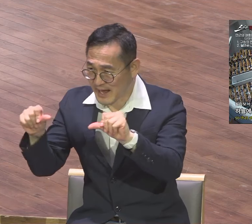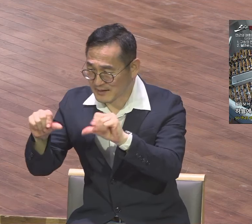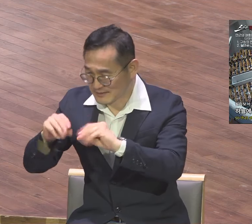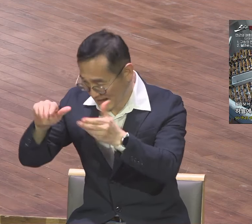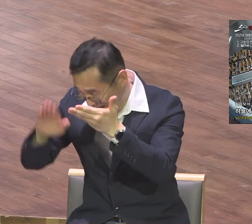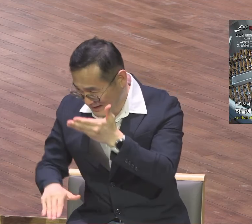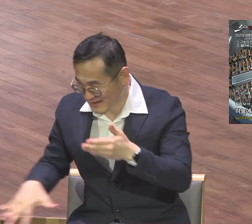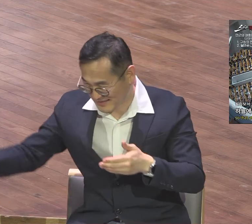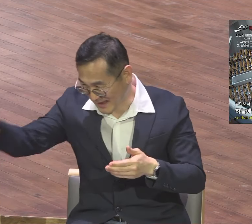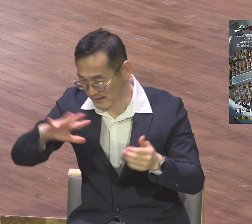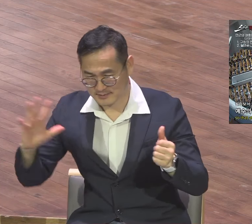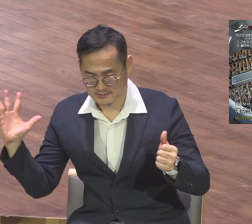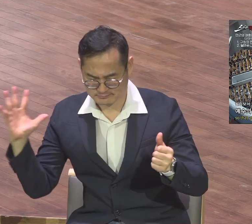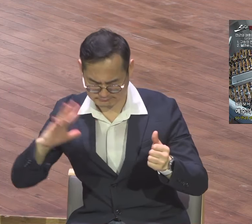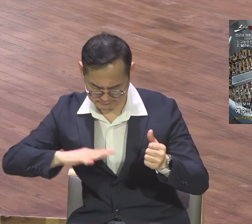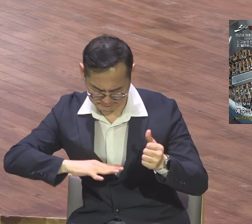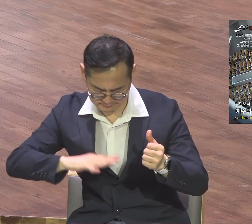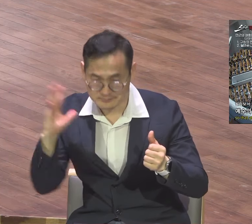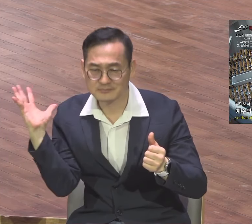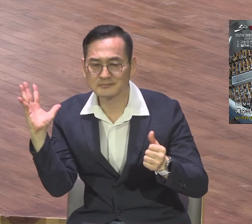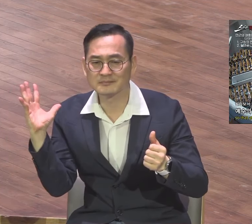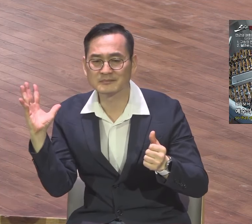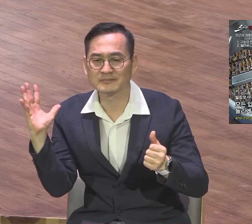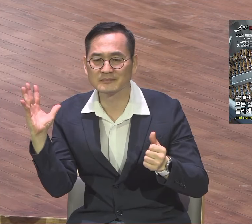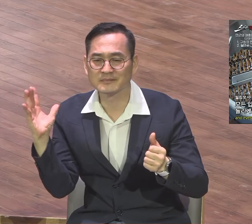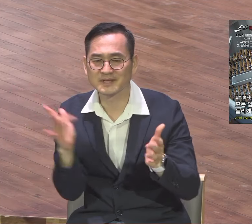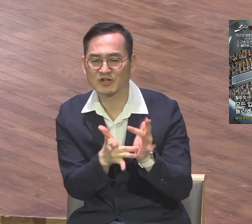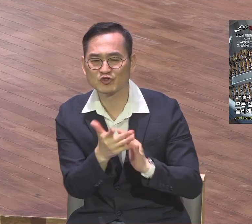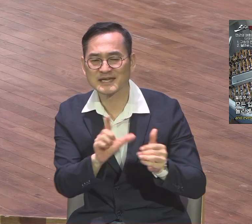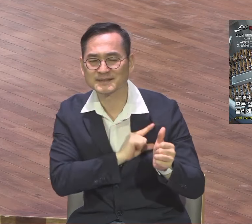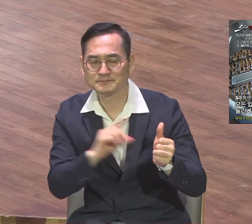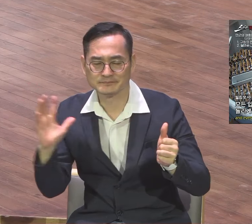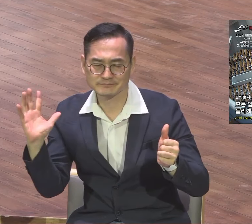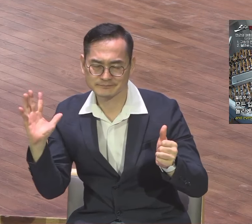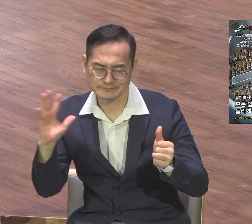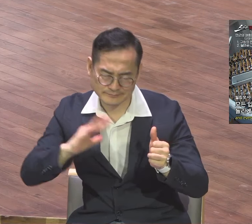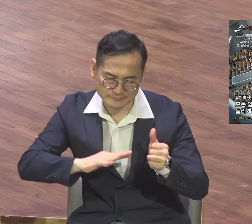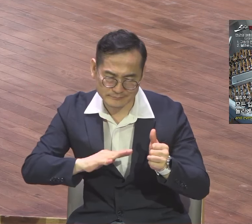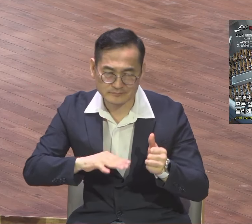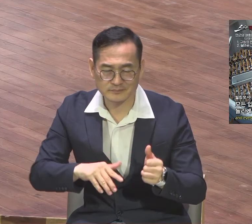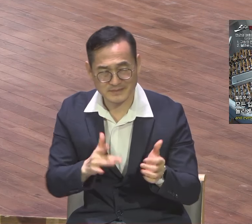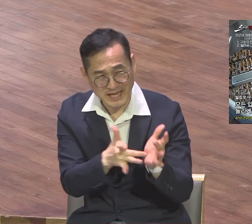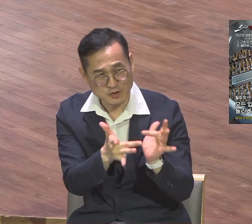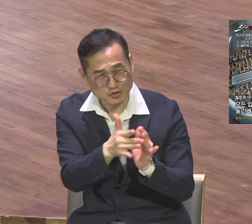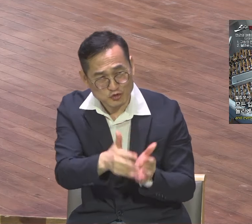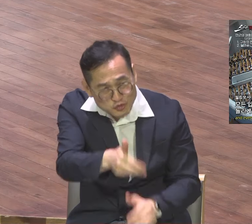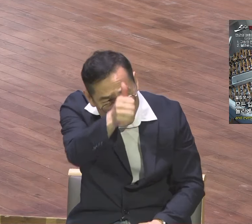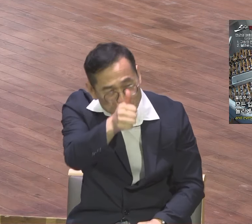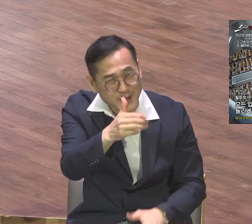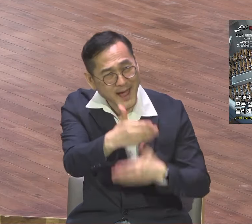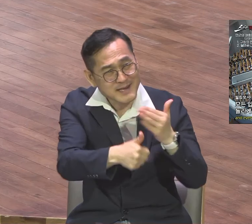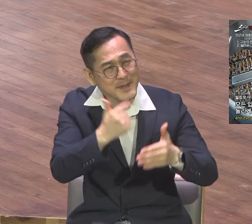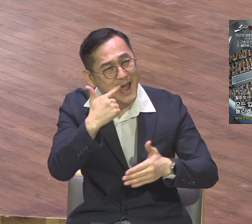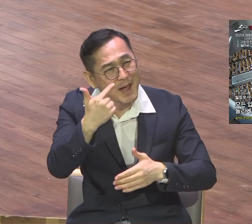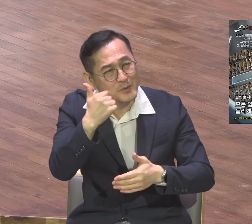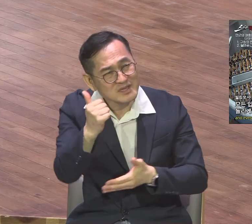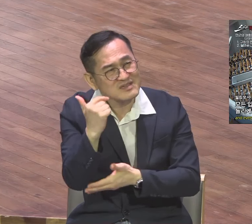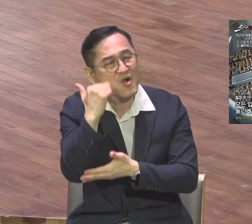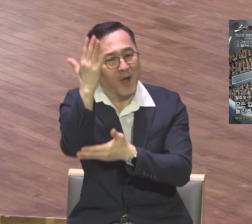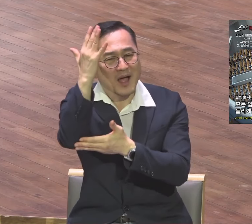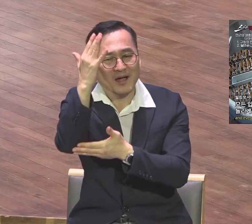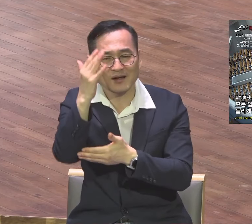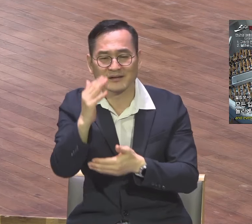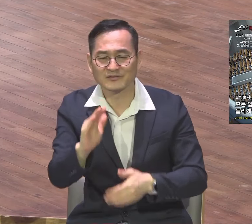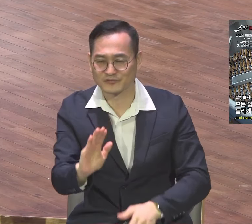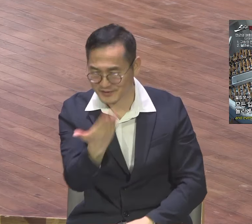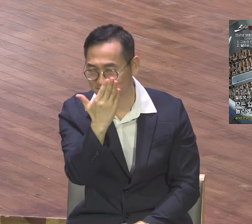있는 자들로 모든 무릎을 예수의 이름에 꿇게 하시고 모든 입으로 예수 그리스도를 주라 신하여 하나님 아버지께 영광을 돌리게